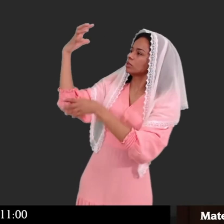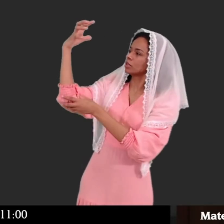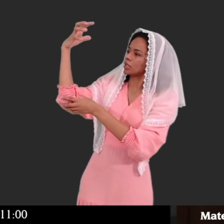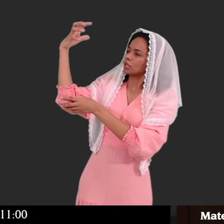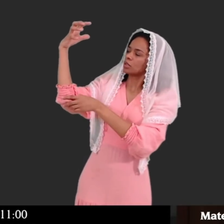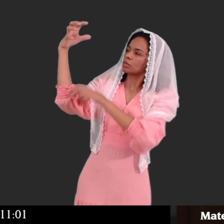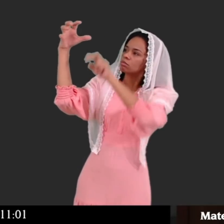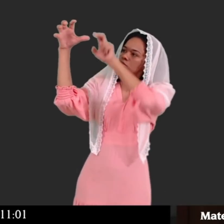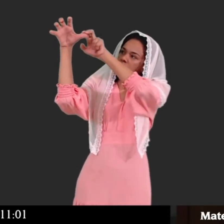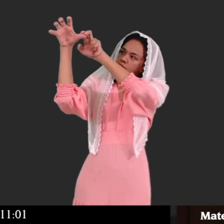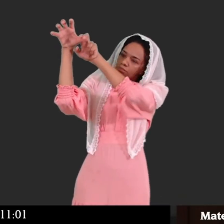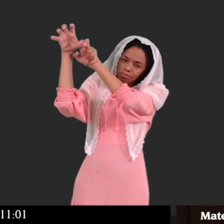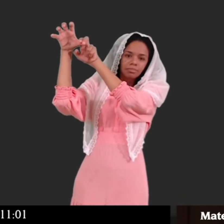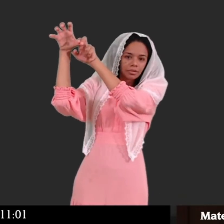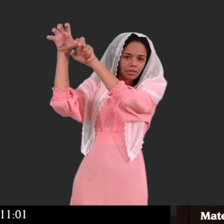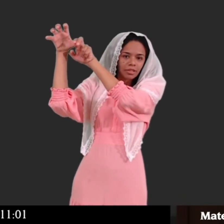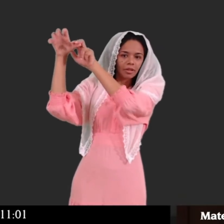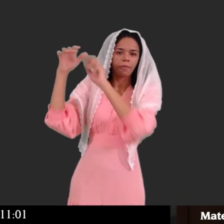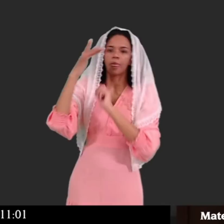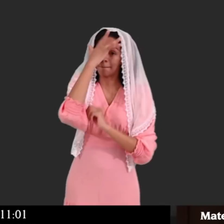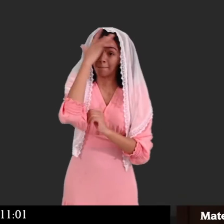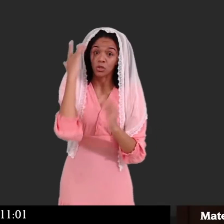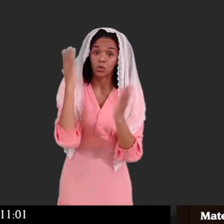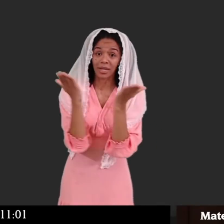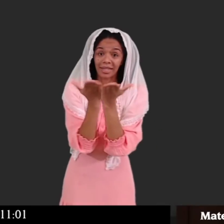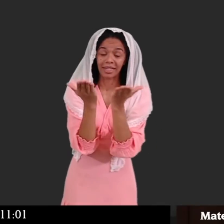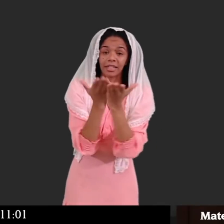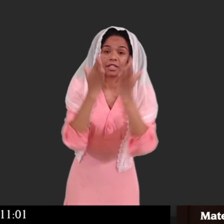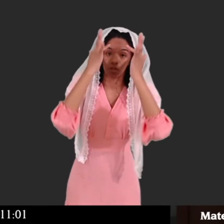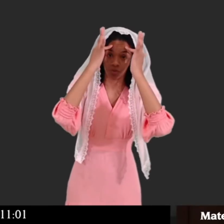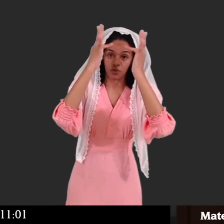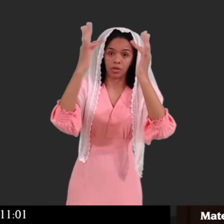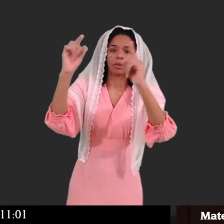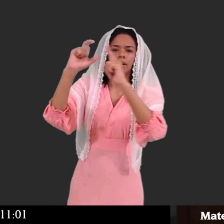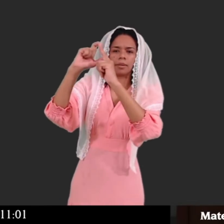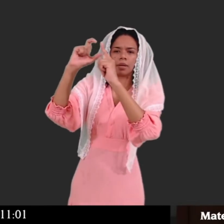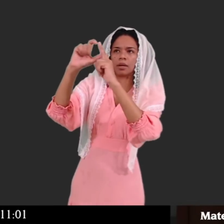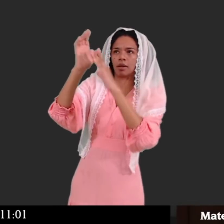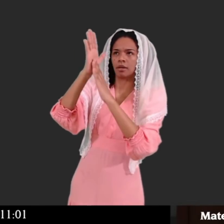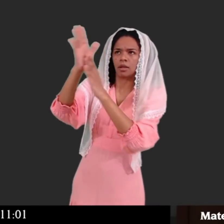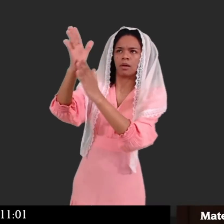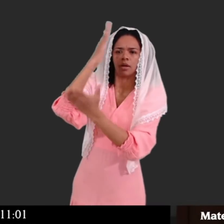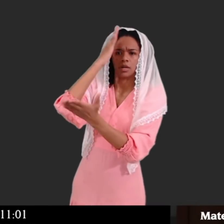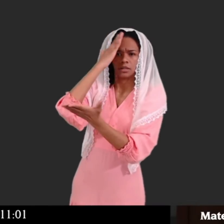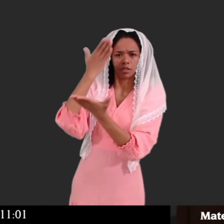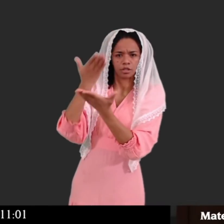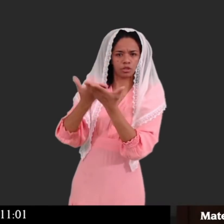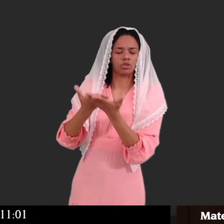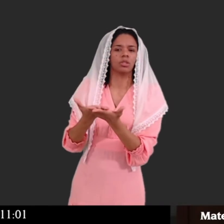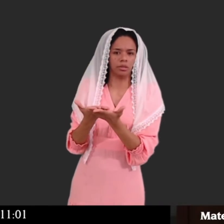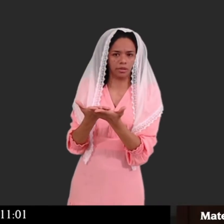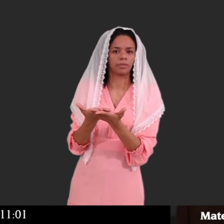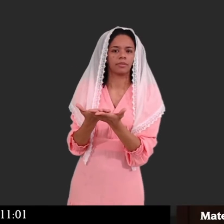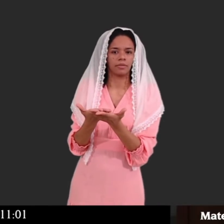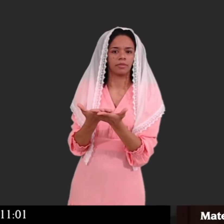galhos. Quando o crente está fiel, ele anda pela palavra de Deus, ele crê nas coisas santas e ele faz